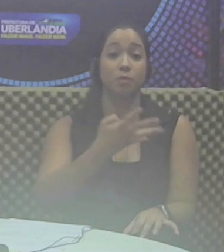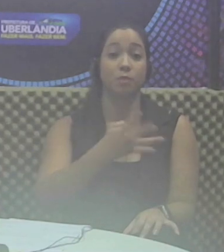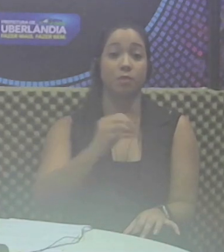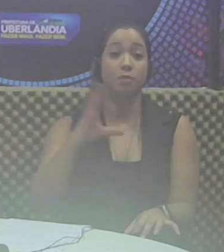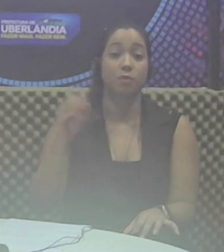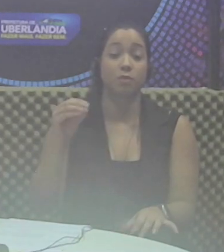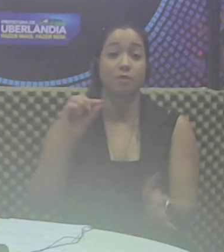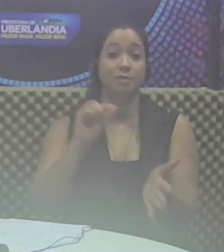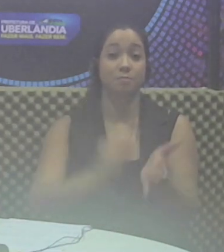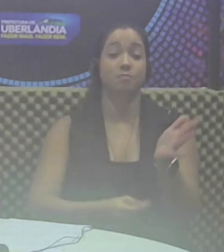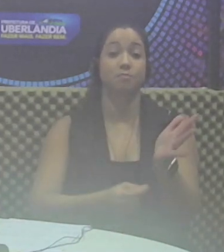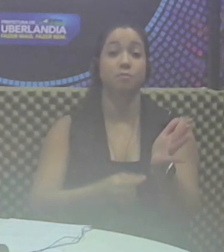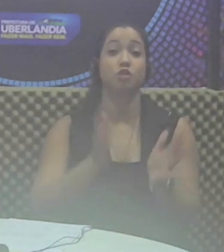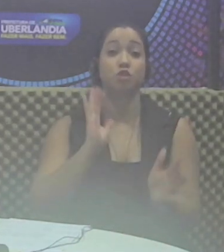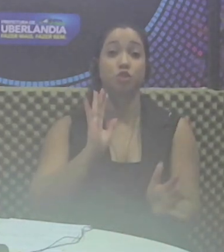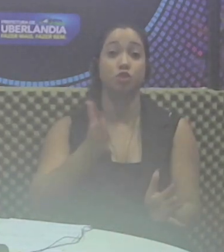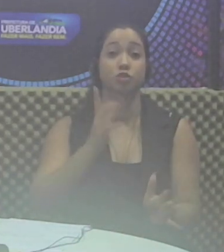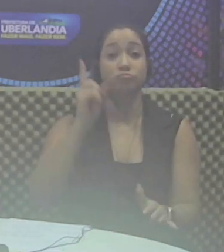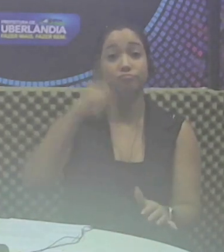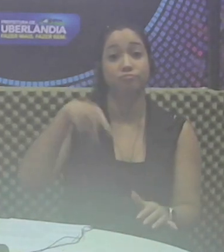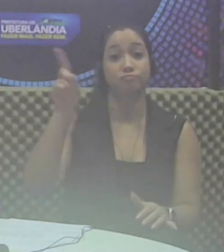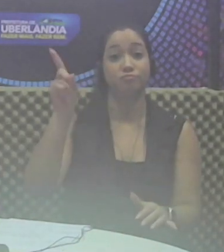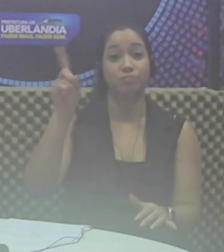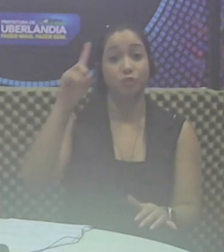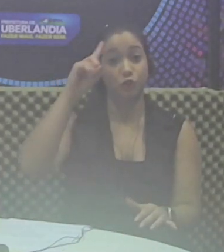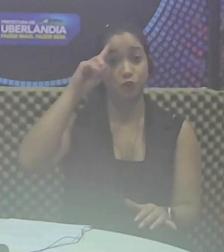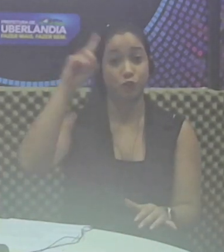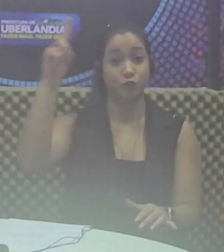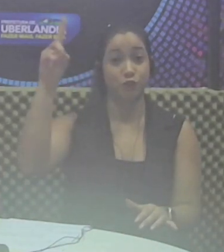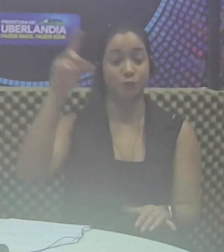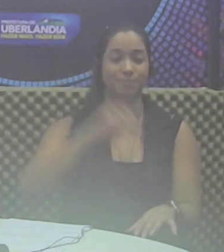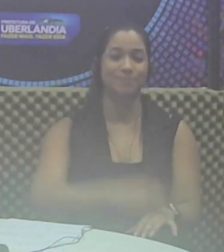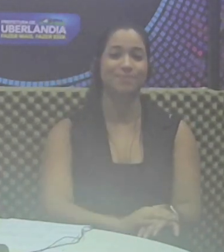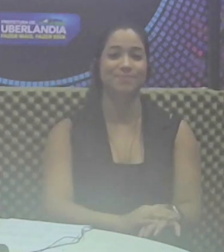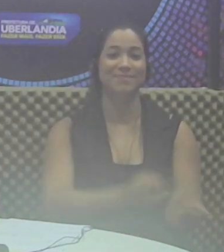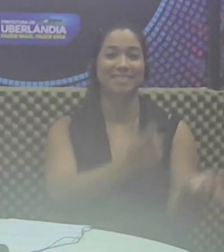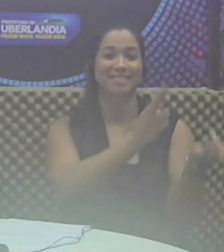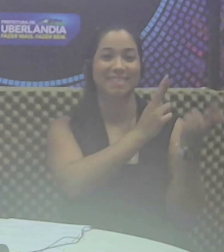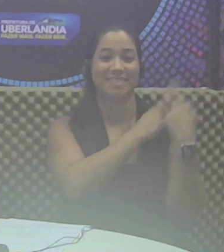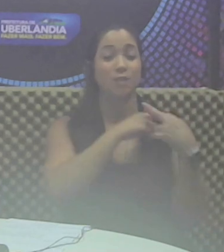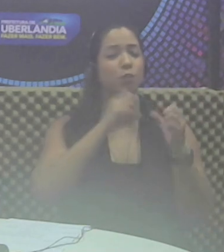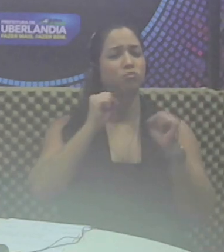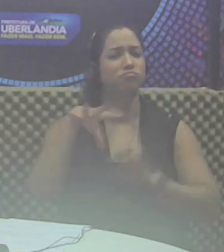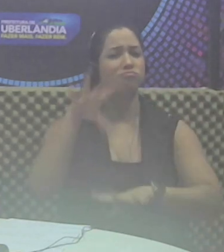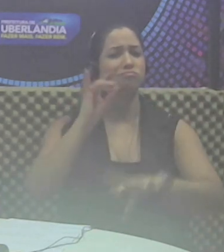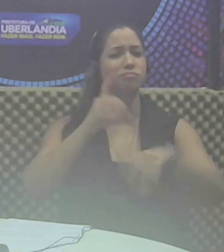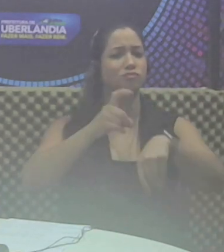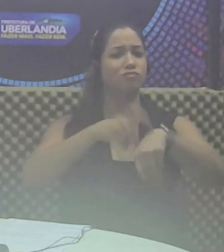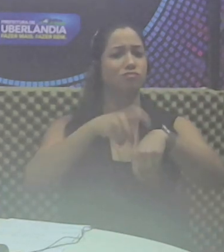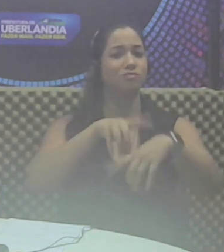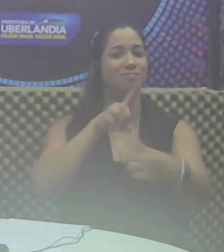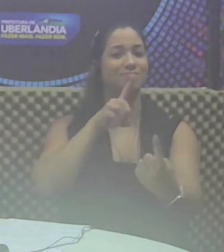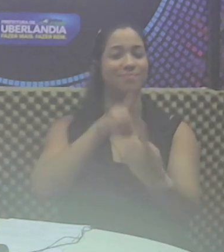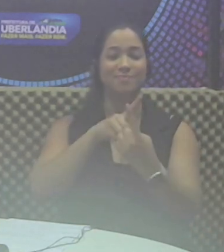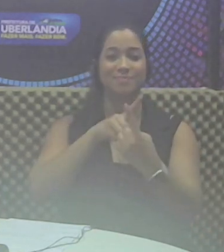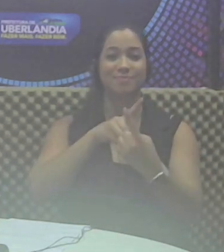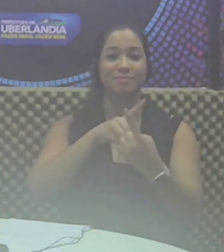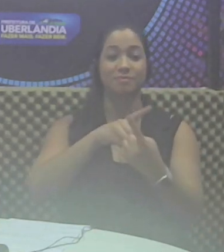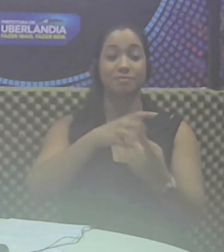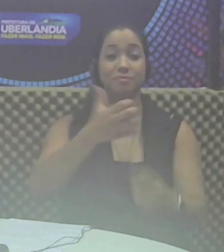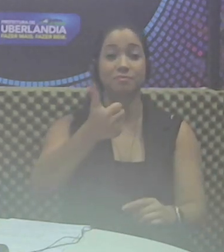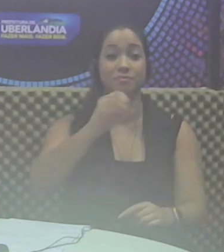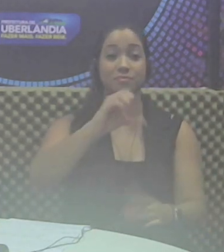1.400 cadastros já foram validados para a data. Os responsáveis podem escolher o horário de atendimento em uma das